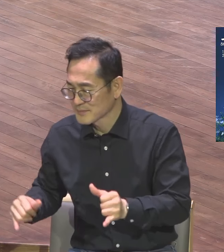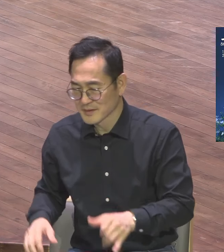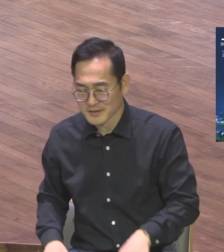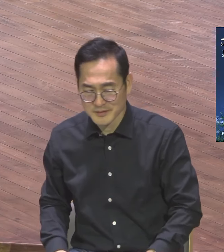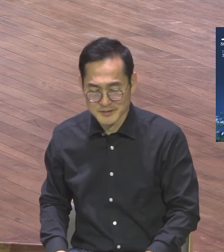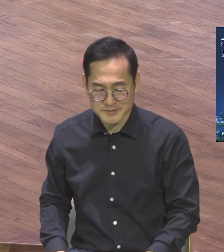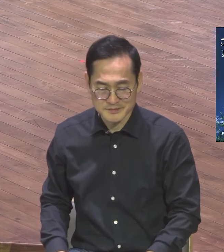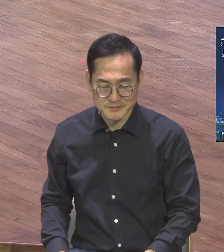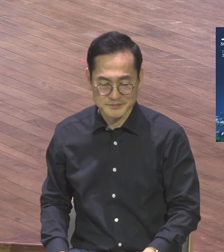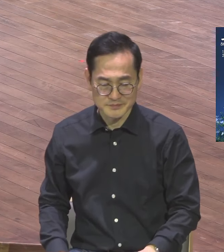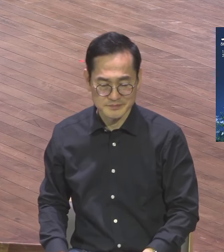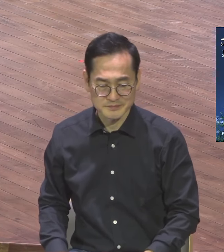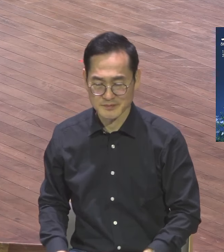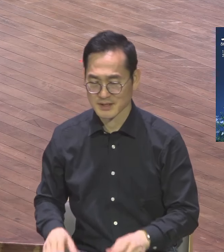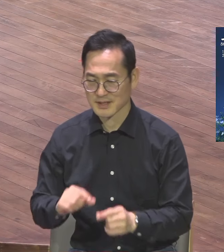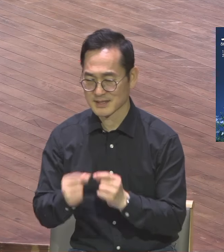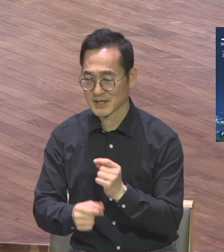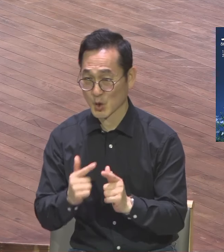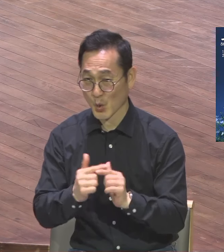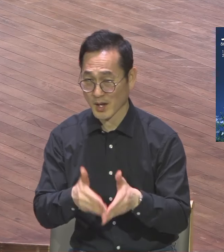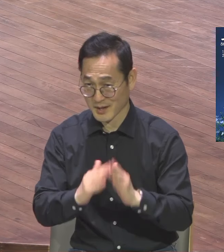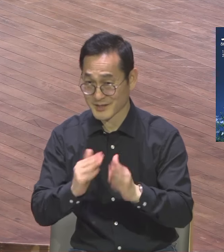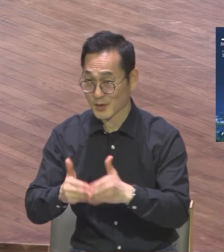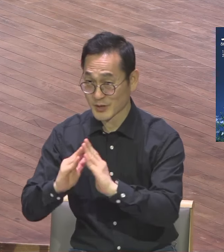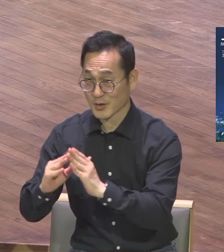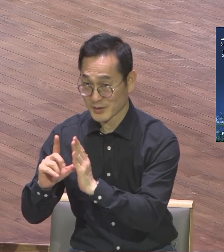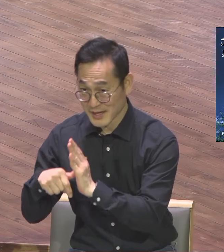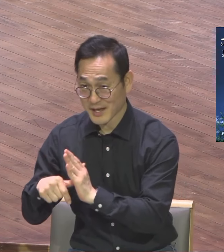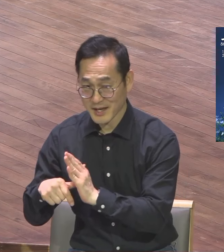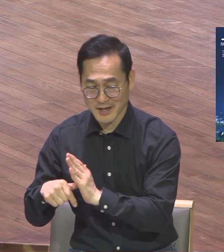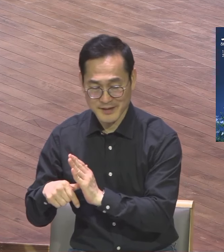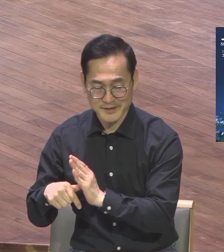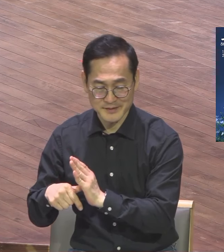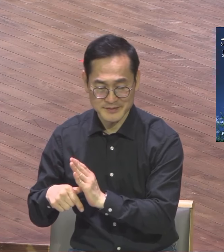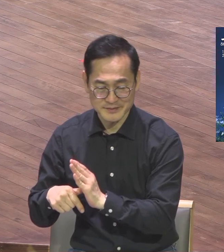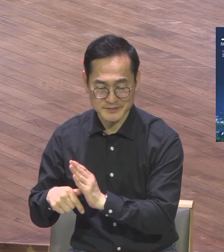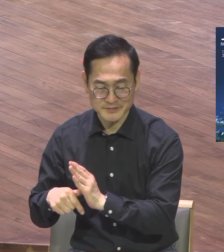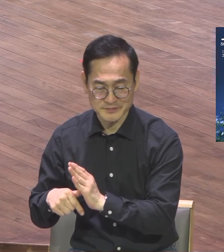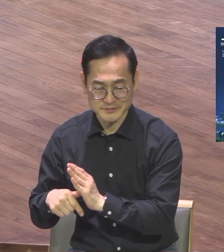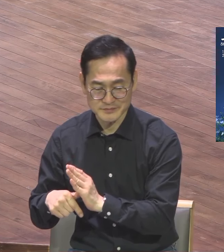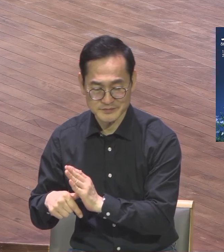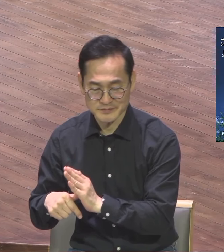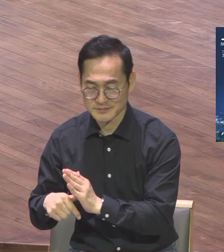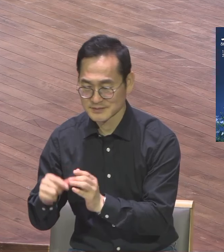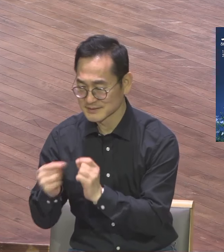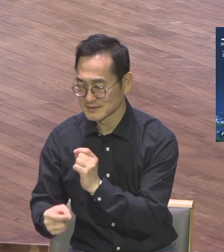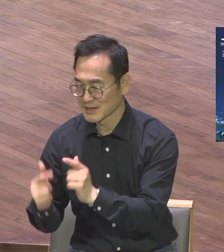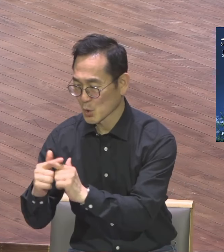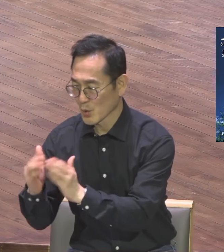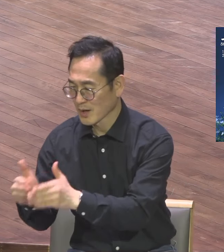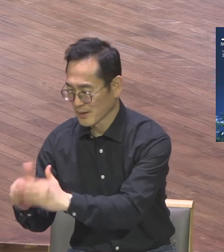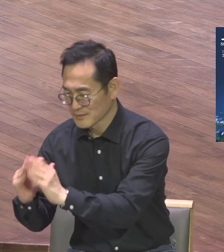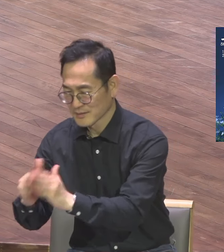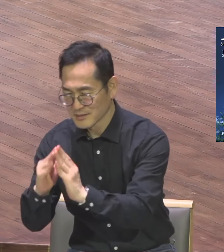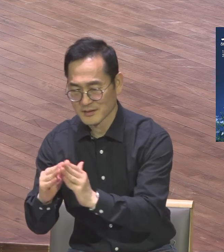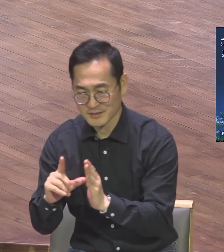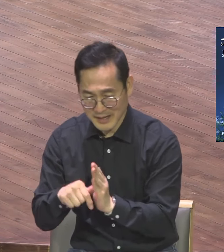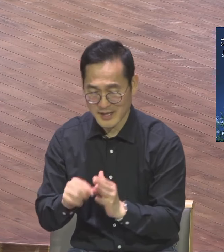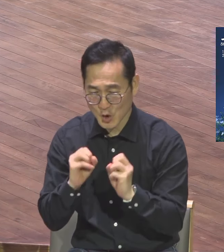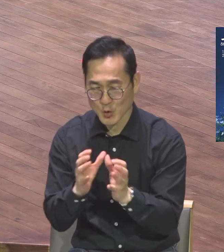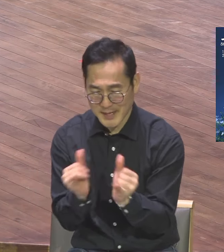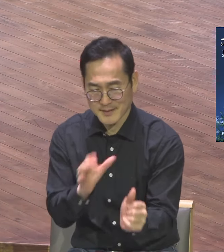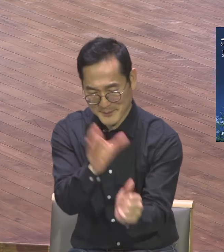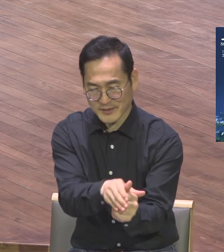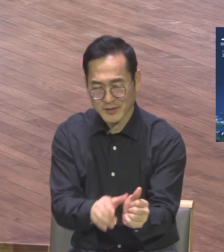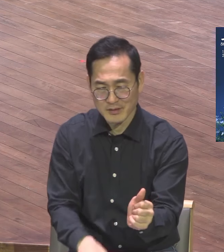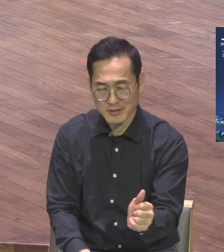많이 세워가지고 지 교회 당을 많이 세워 할 때 그 지 교회 당할 때 다 그러지 않았지만은 그 지 교회 당 하면서 그 전도사역이 잘 못 비면 그